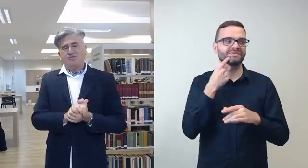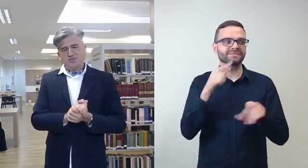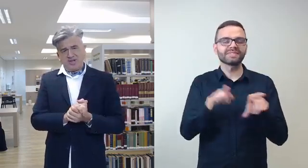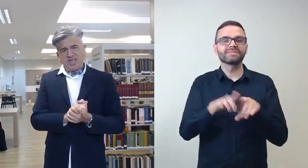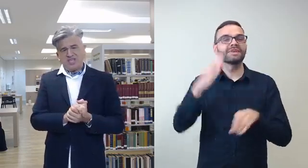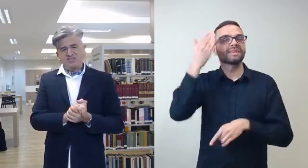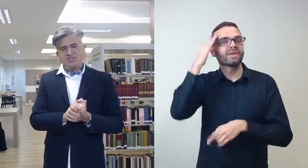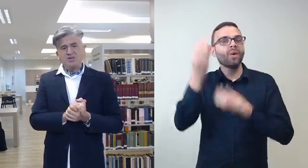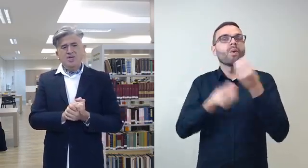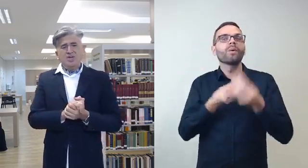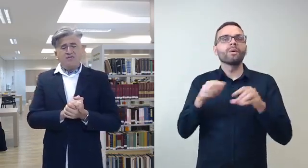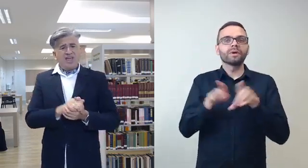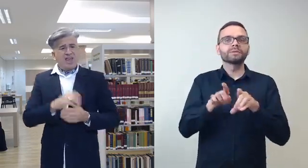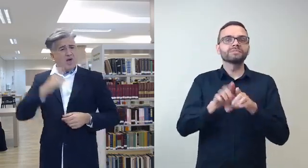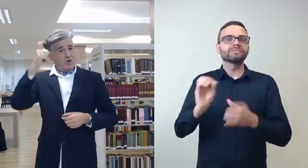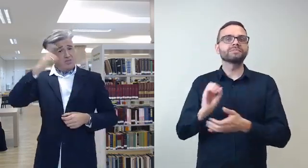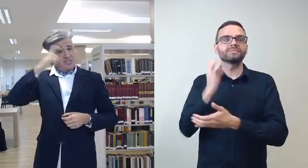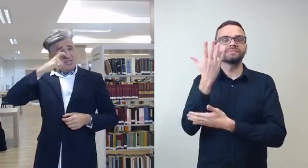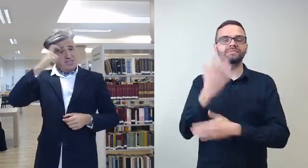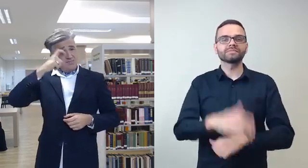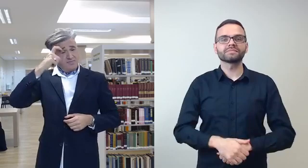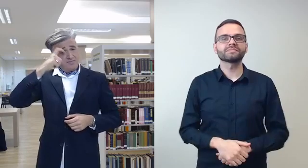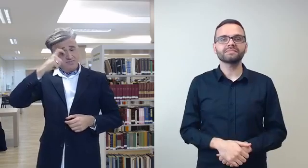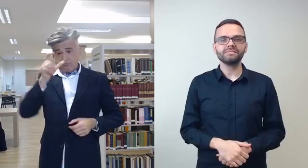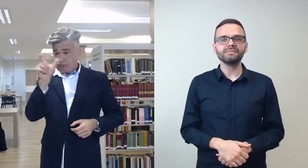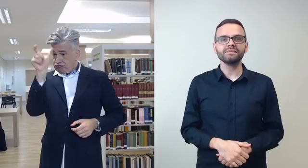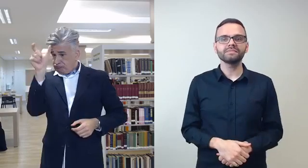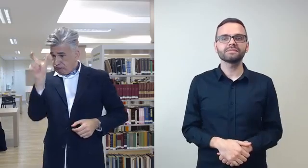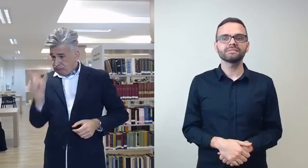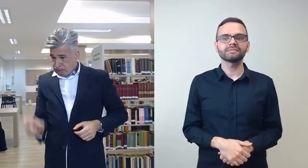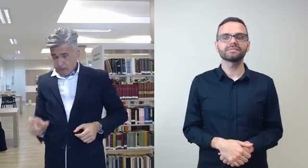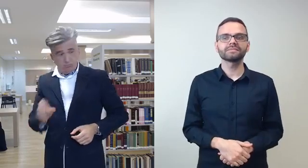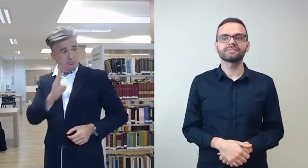é que funciona isso. Então, vai lá, ó, Rosani,